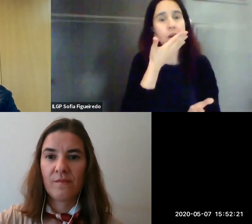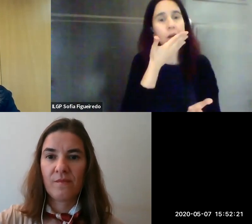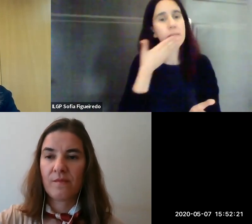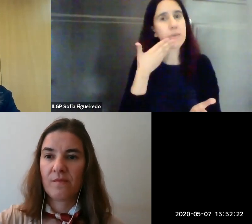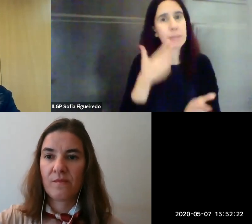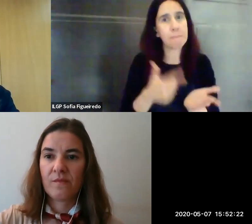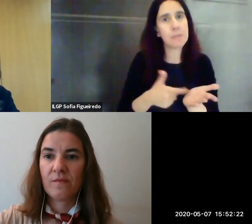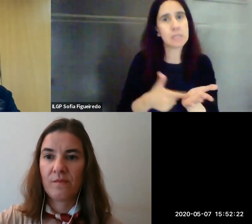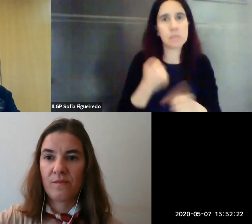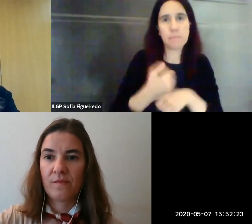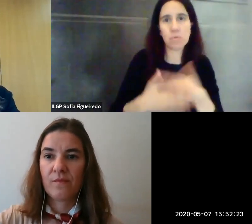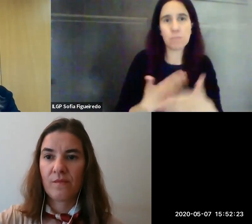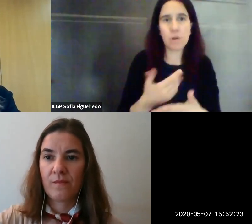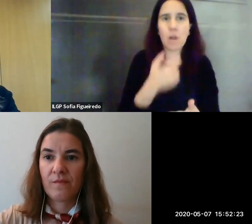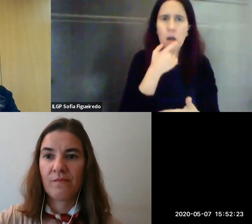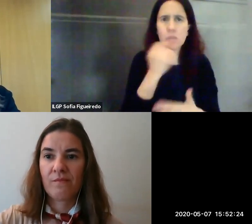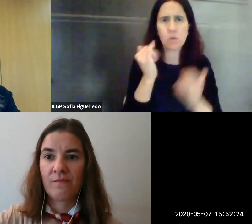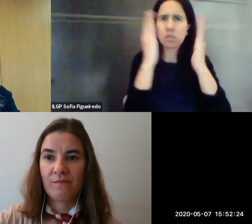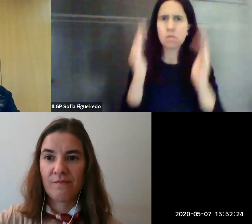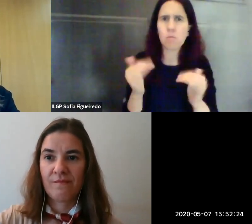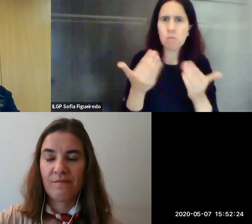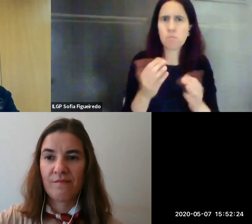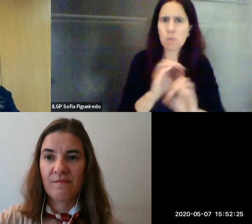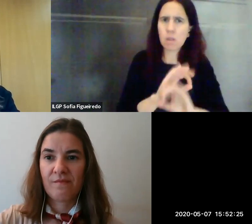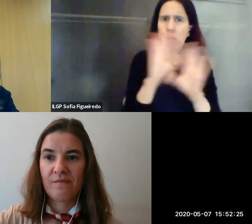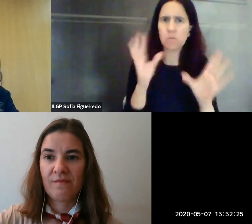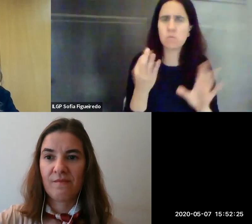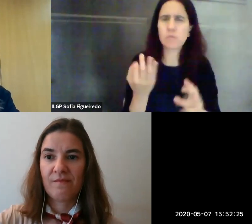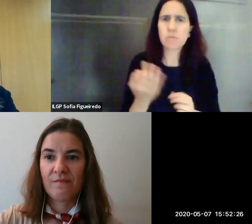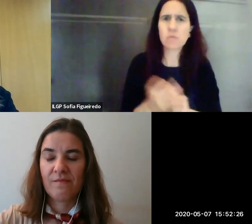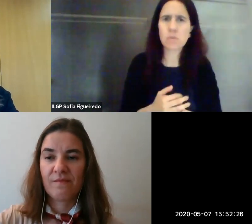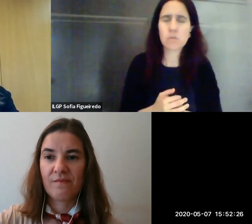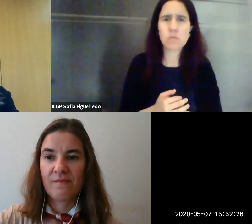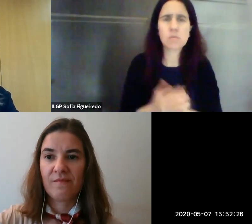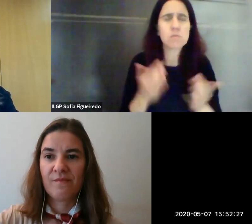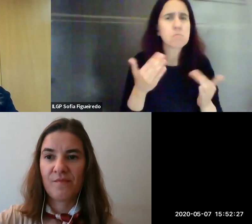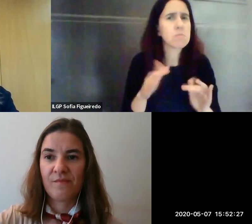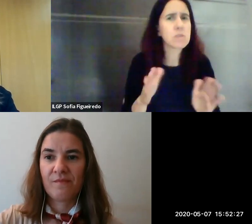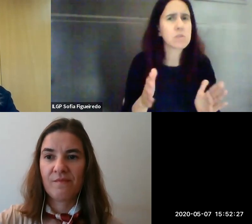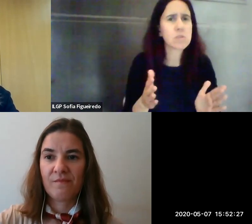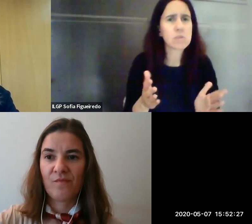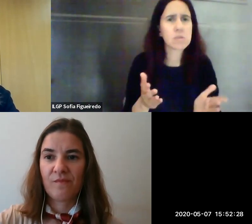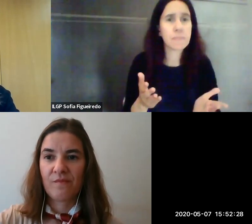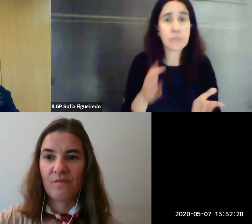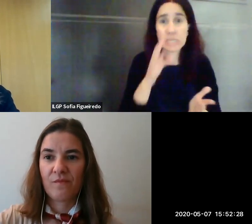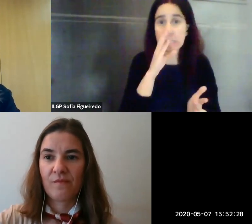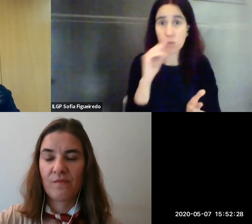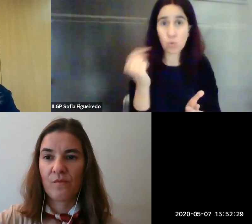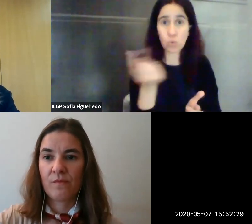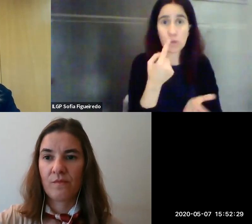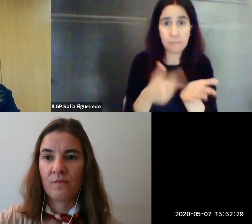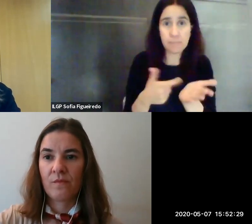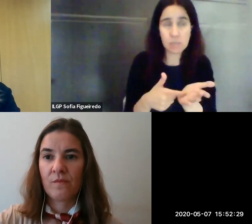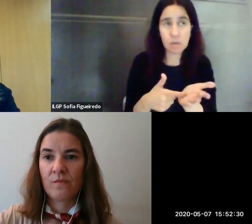para o trabalho têm que ser proporcionadas pela organização, claramente, mas todas as que são necessárias, eu penso